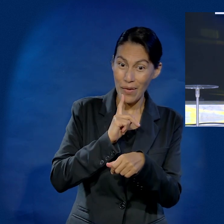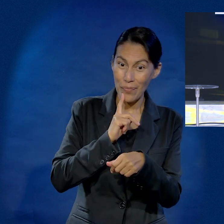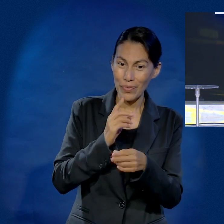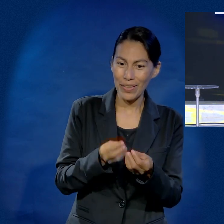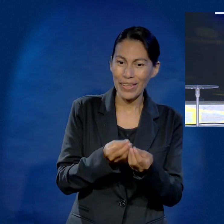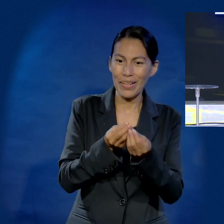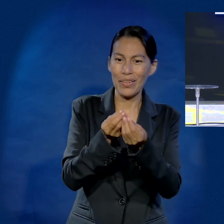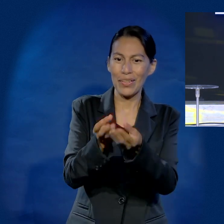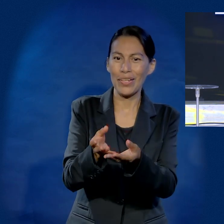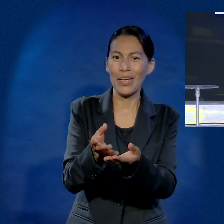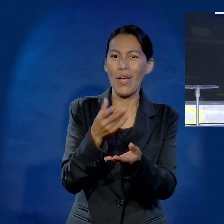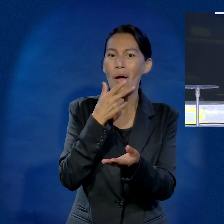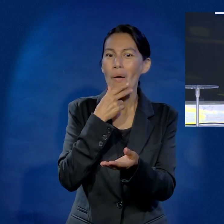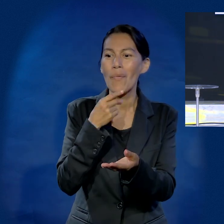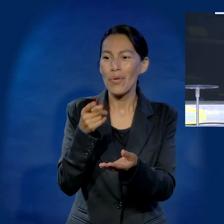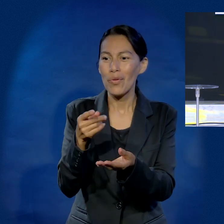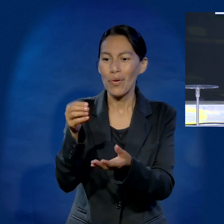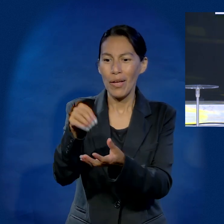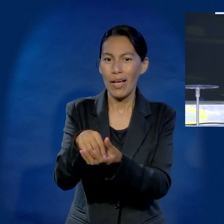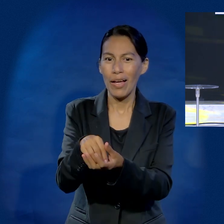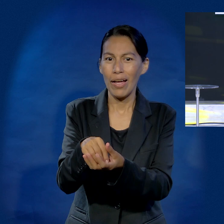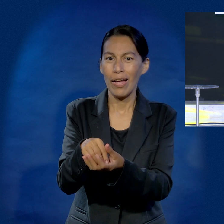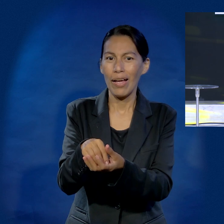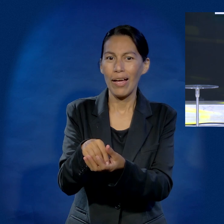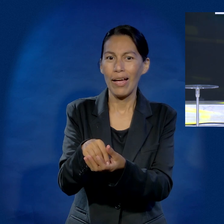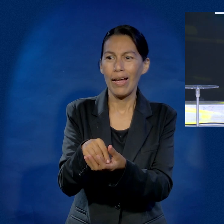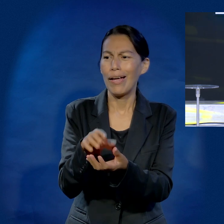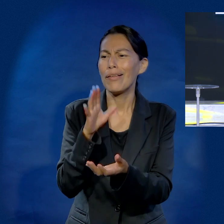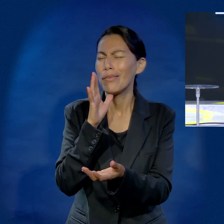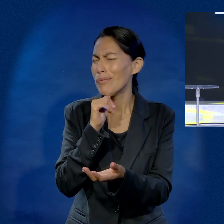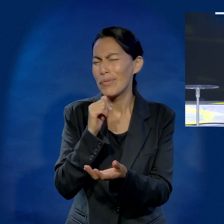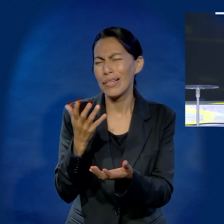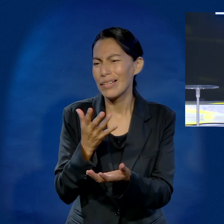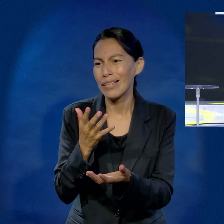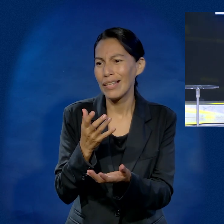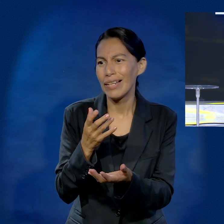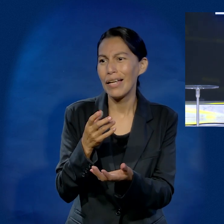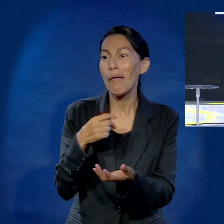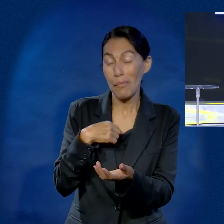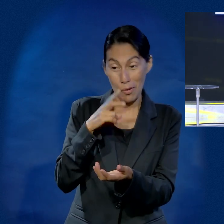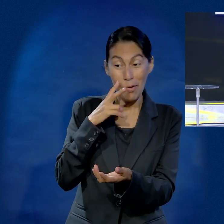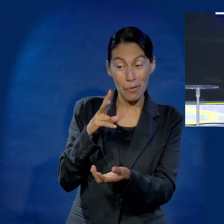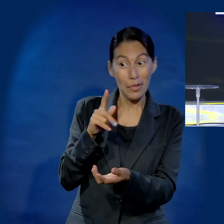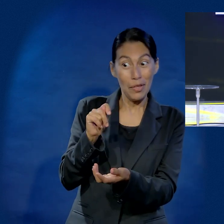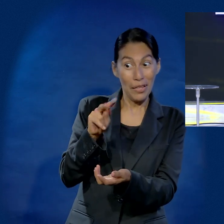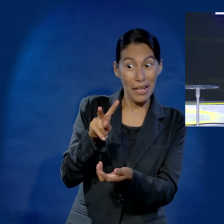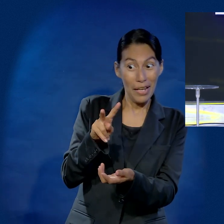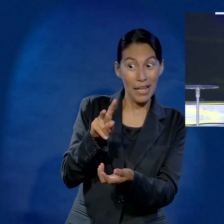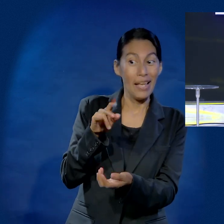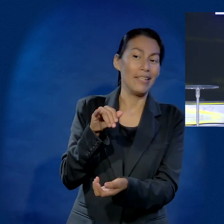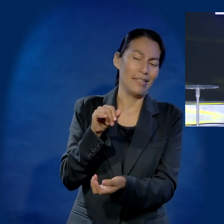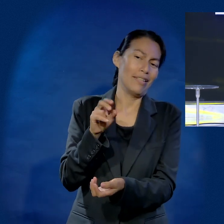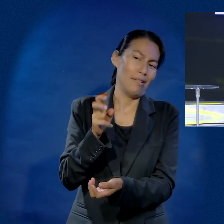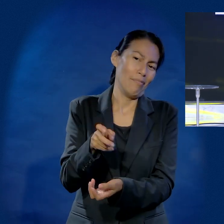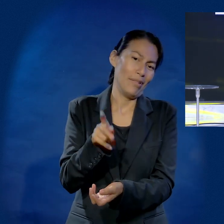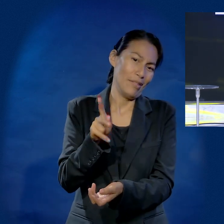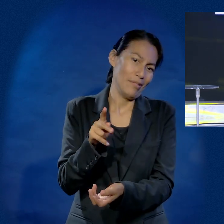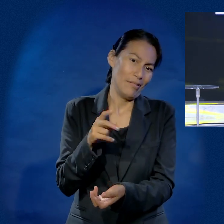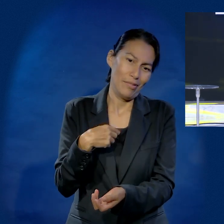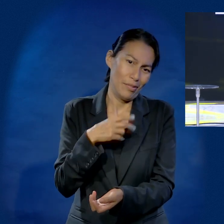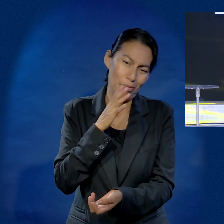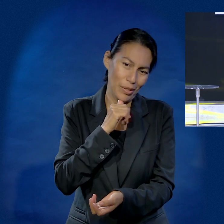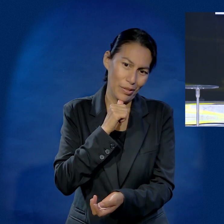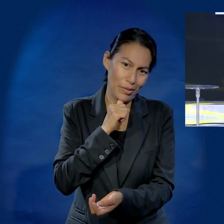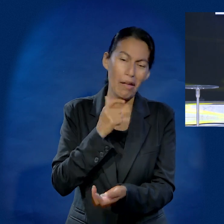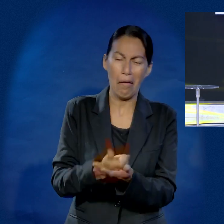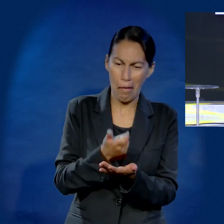metes esto en la nieve que ella pida. Muchachos, me queda viendo y dice, eso no se puede hacer, es antihigiénico. No, pero yo he visto que en la tele lo